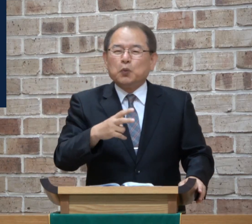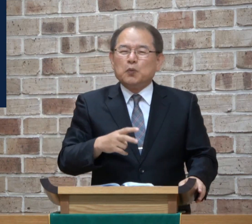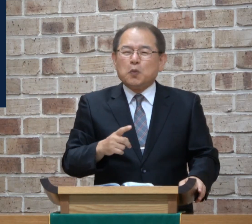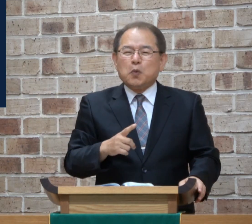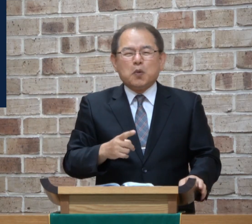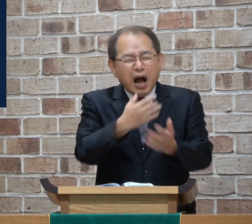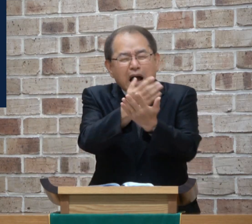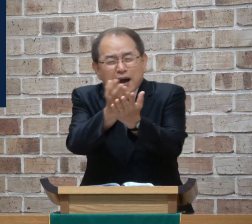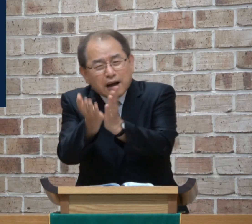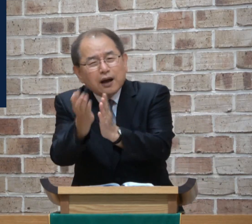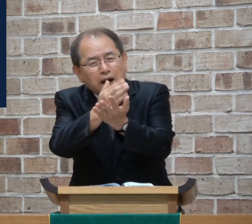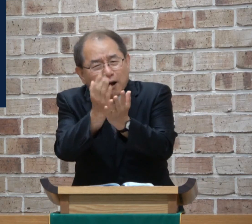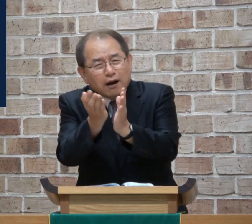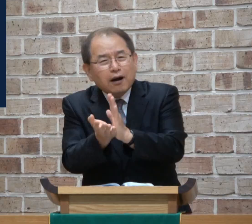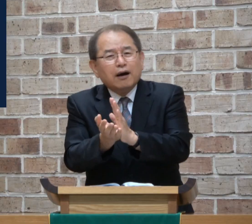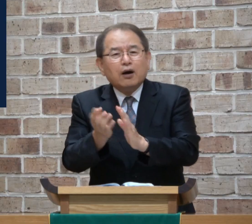거룩한 것을 분별하지 못하고